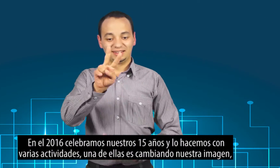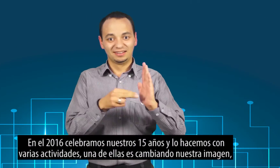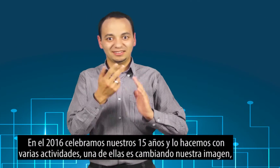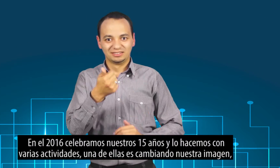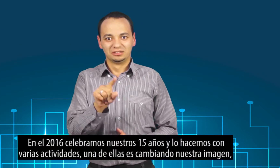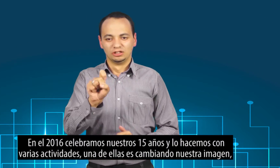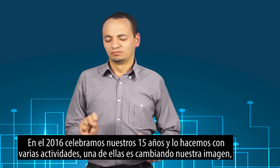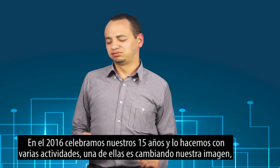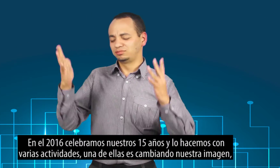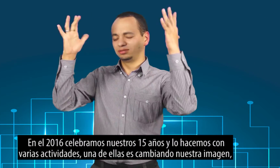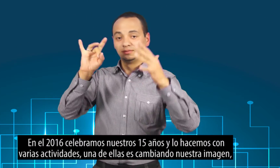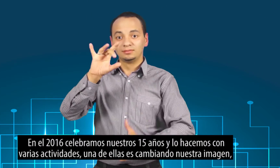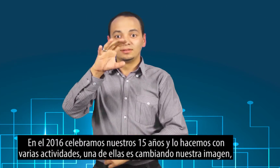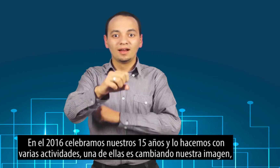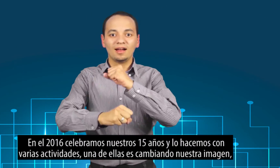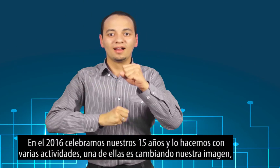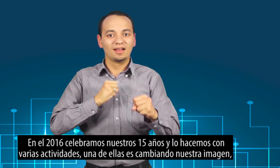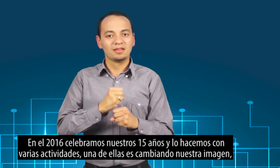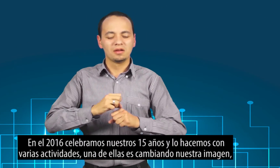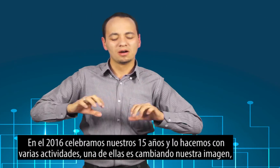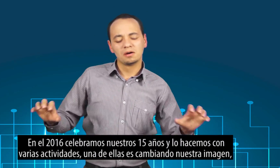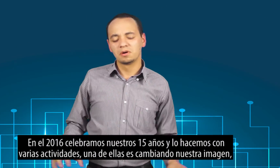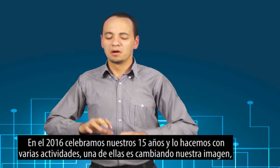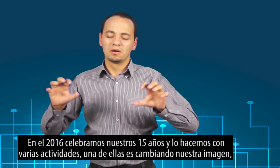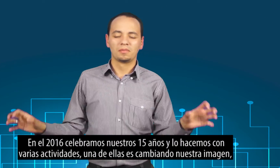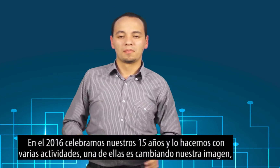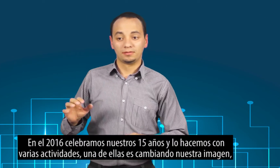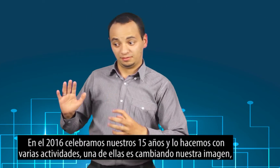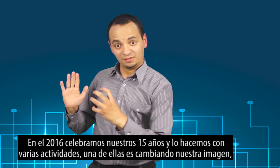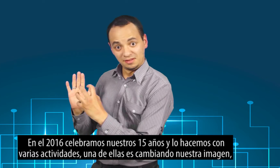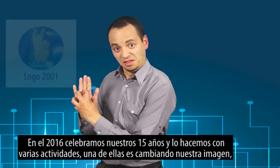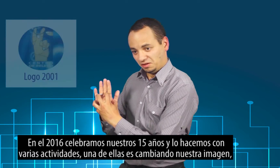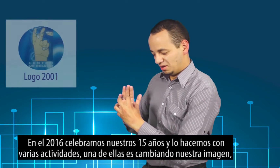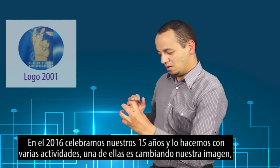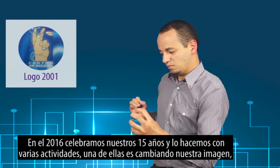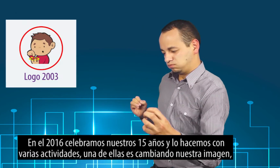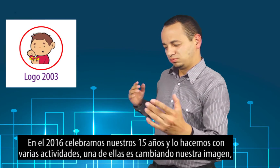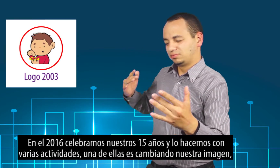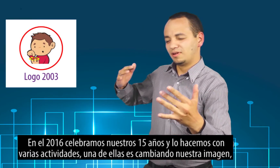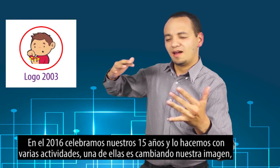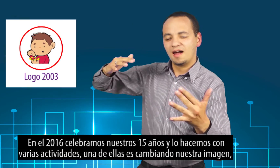En el 2016 celebramos nuestros 15 años y lo hacemos con varias actividades. Una de ellas es cambiando nuestra